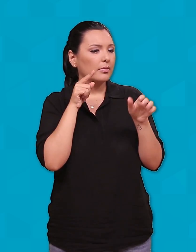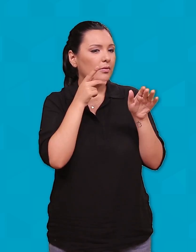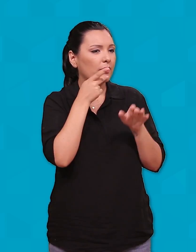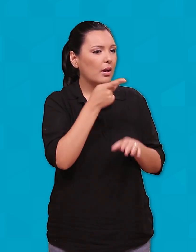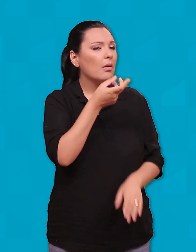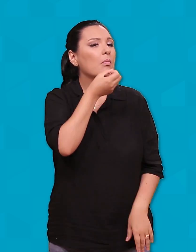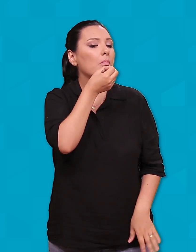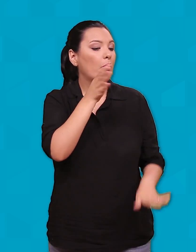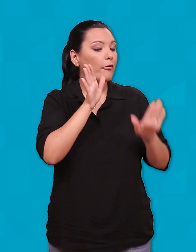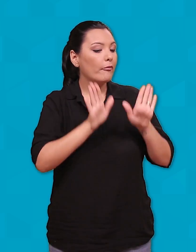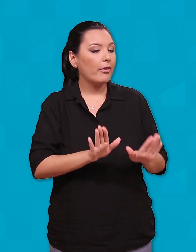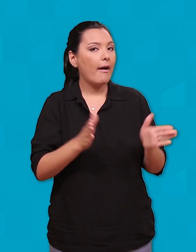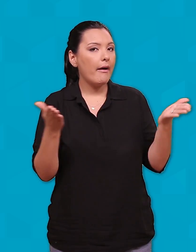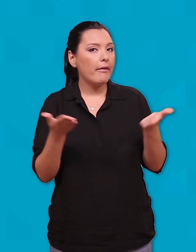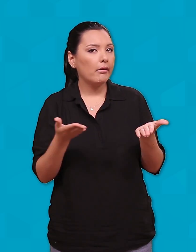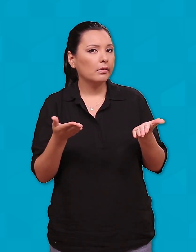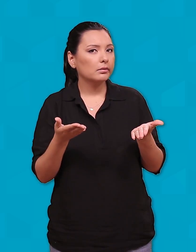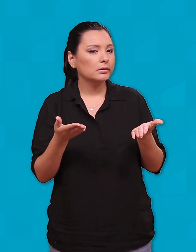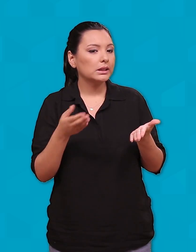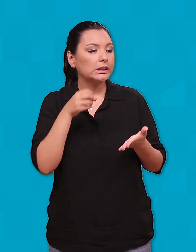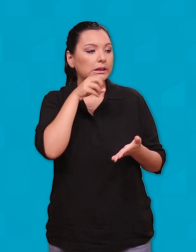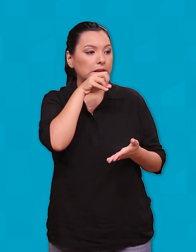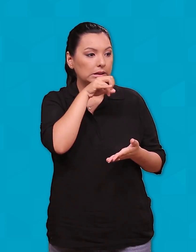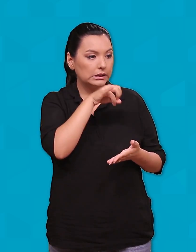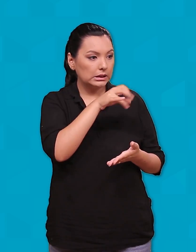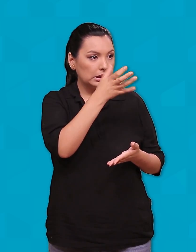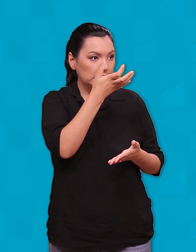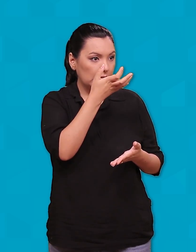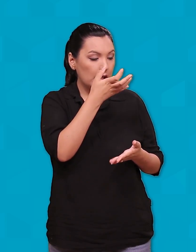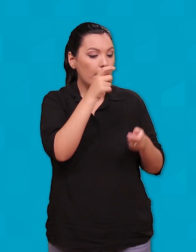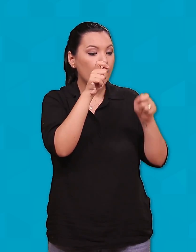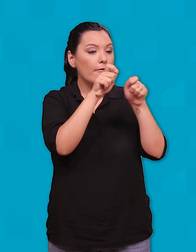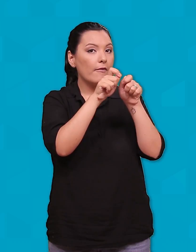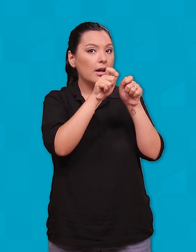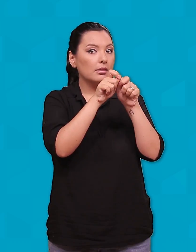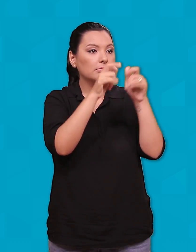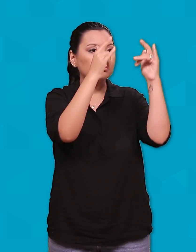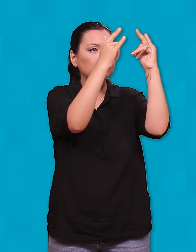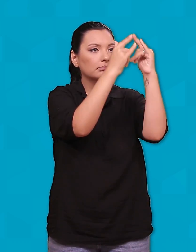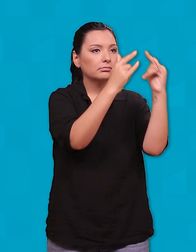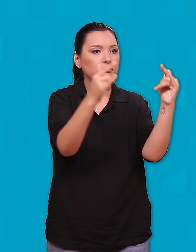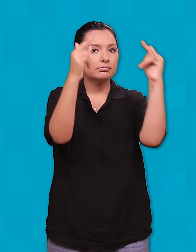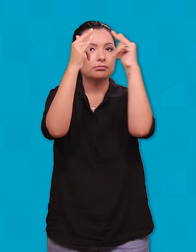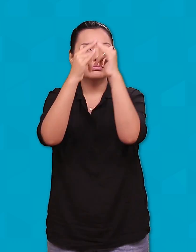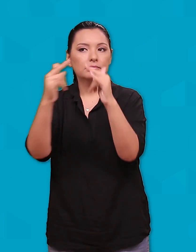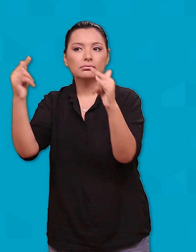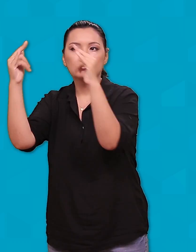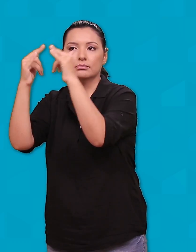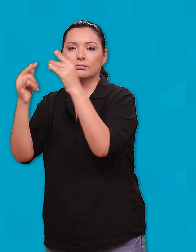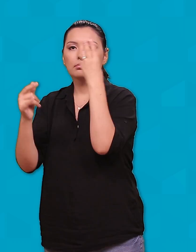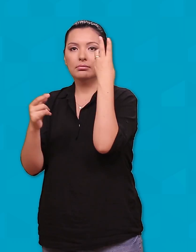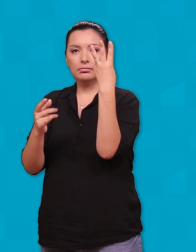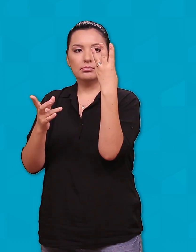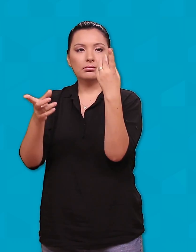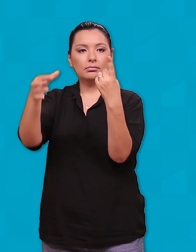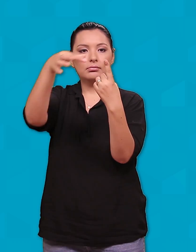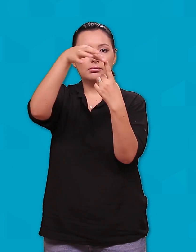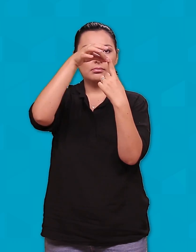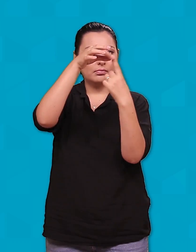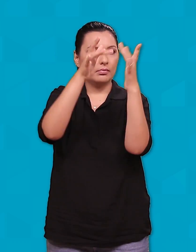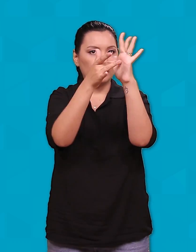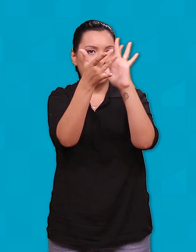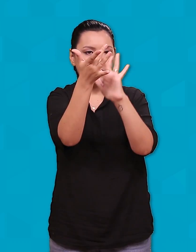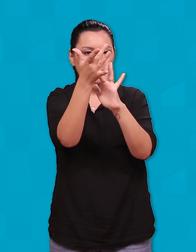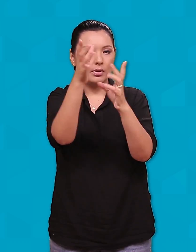bom ficarmos aqui. Se queres, vou fazer aqui 3 tendas, uma para ti, outra